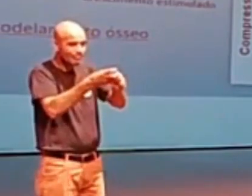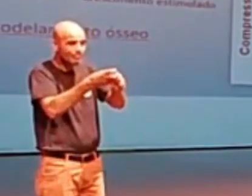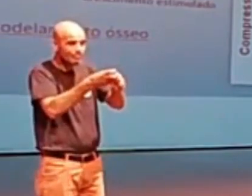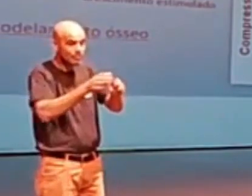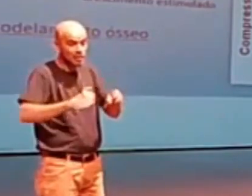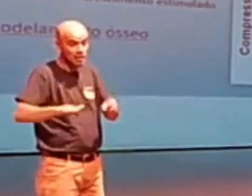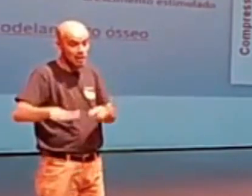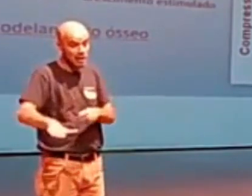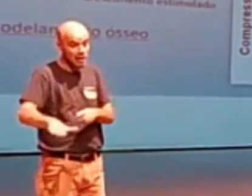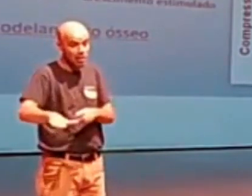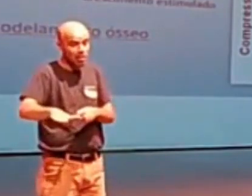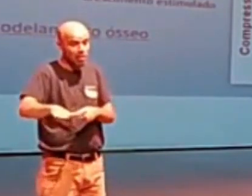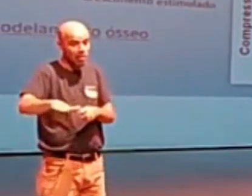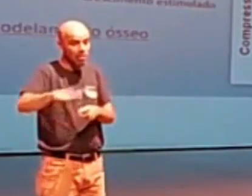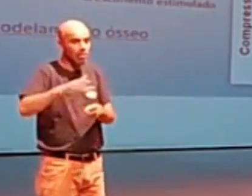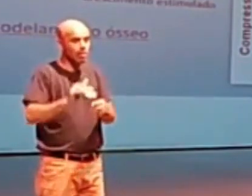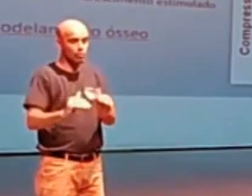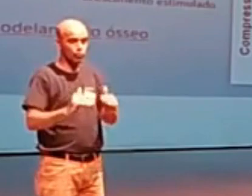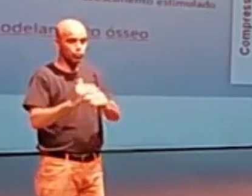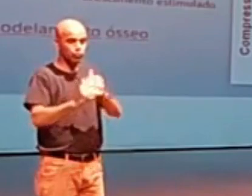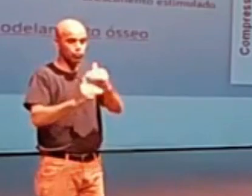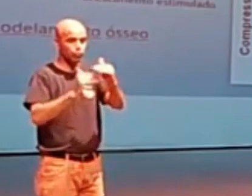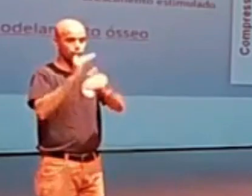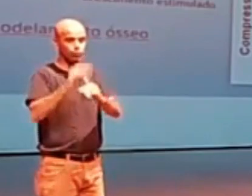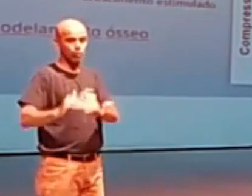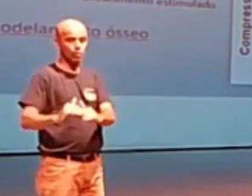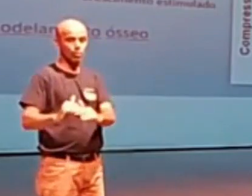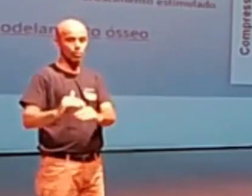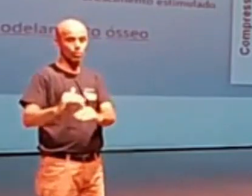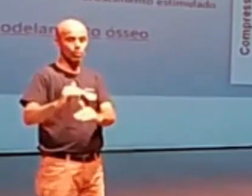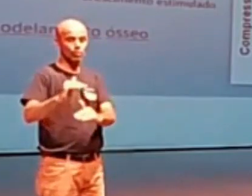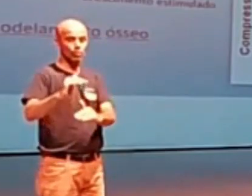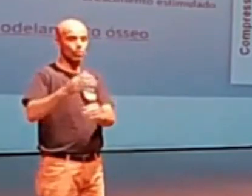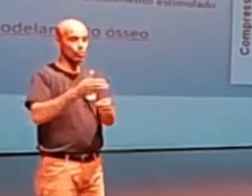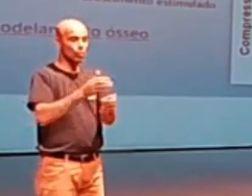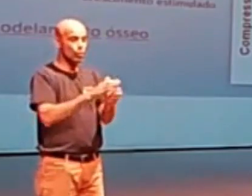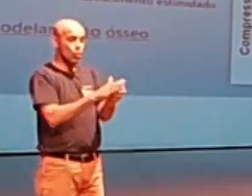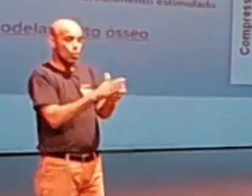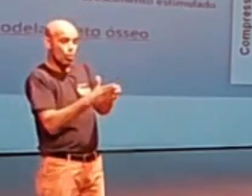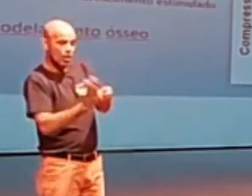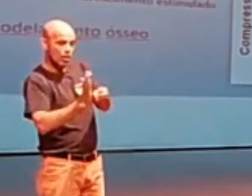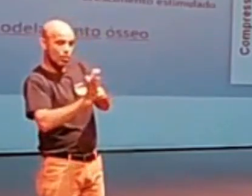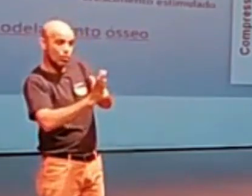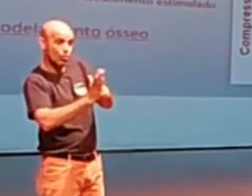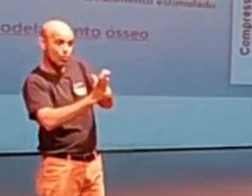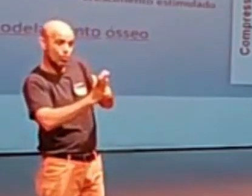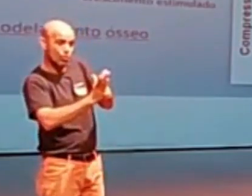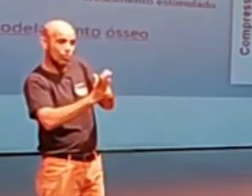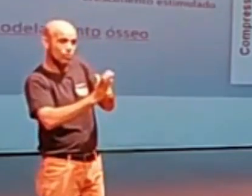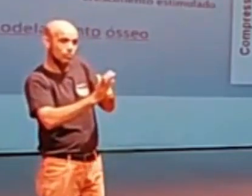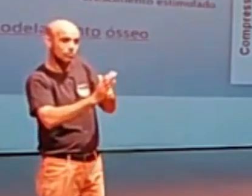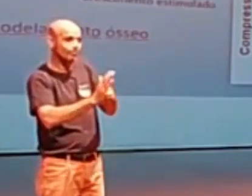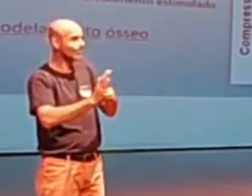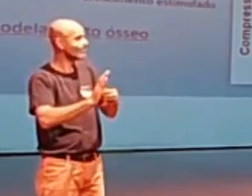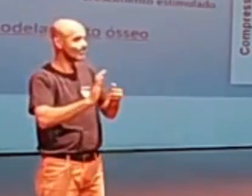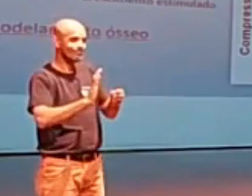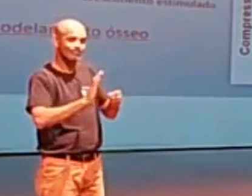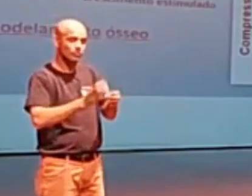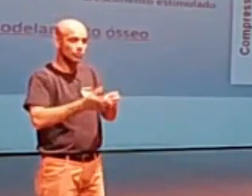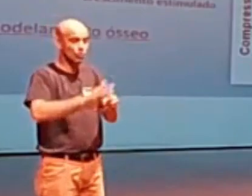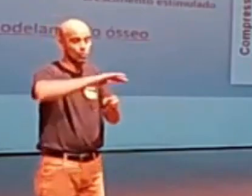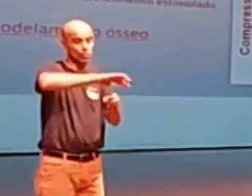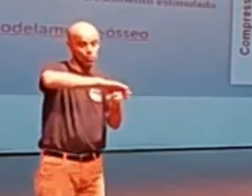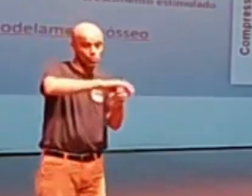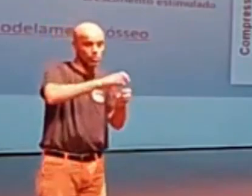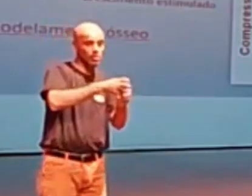vai crescer durante o crescimento do lado onde você tem a compressão, não ajuda ela a crescer. E do lado